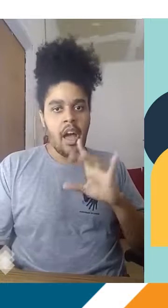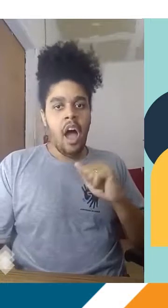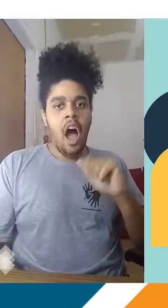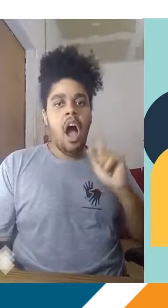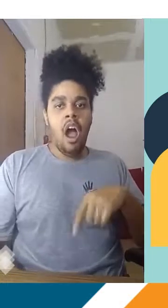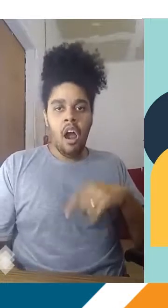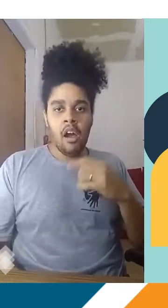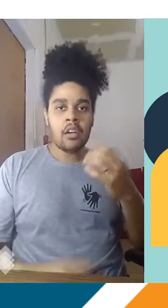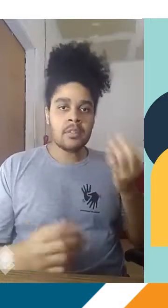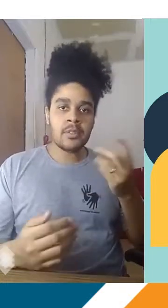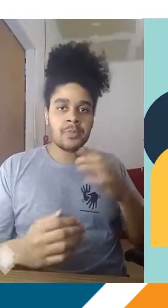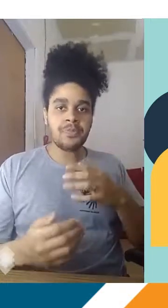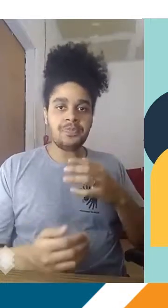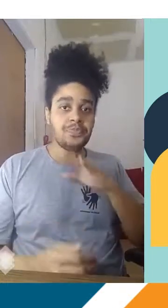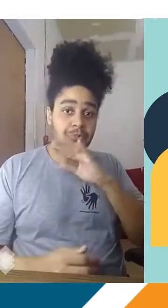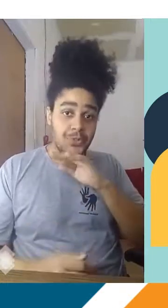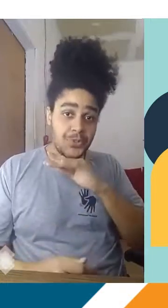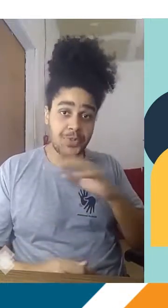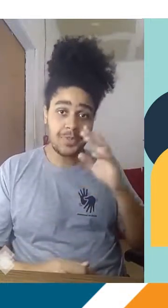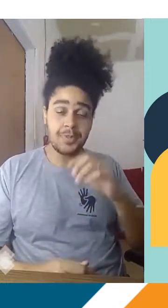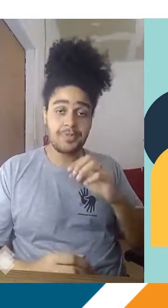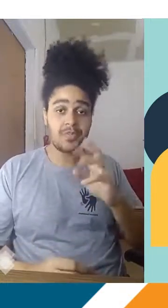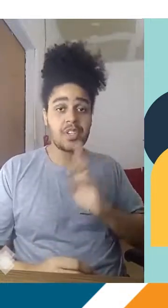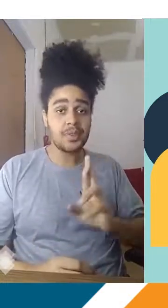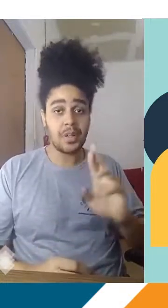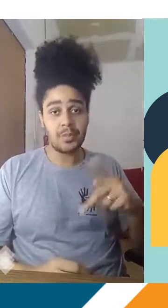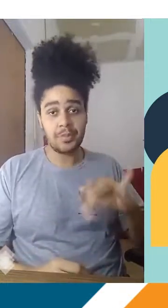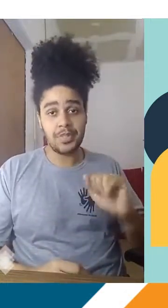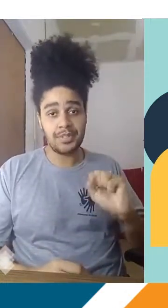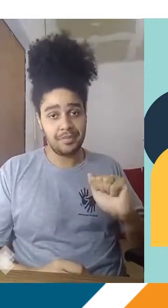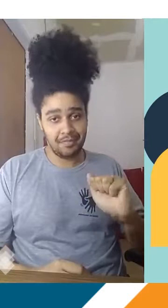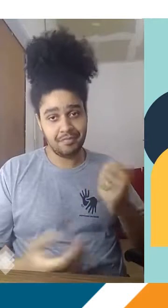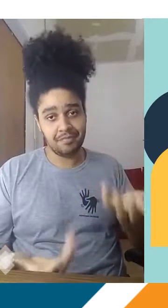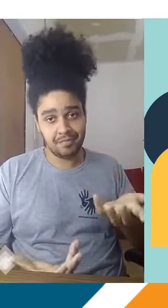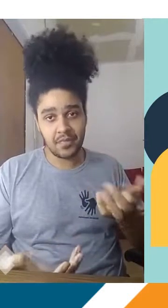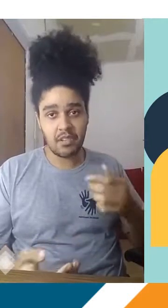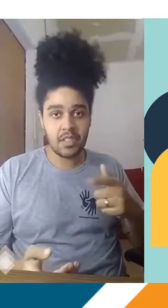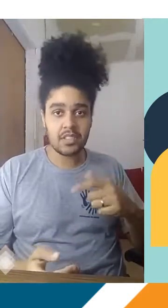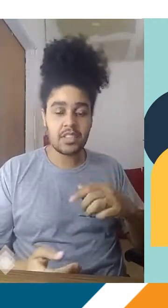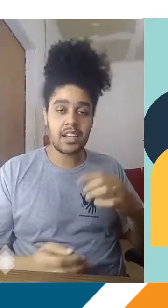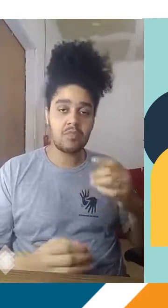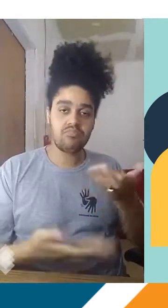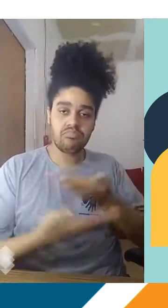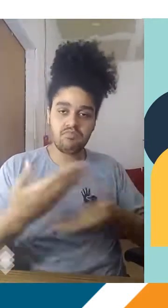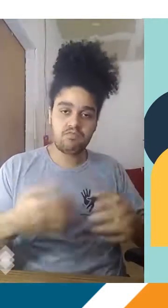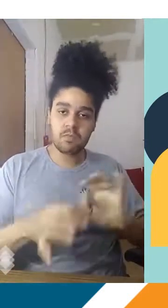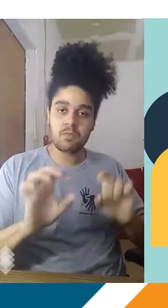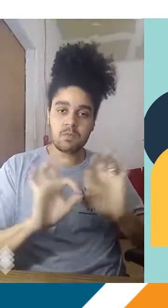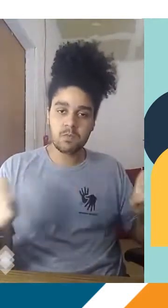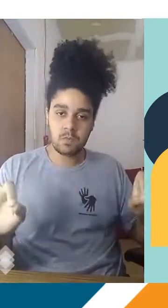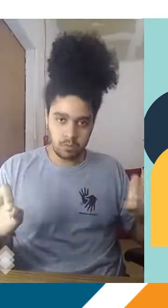frasal. A consequência disso são os péssimos resultados nos exames do PISA. Então, é estabelecendo relações